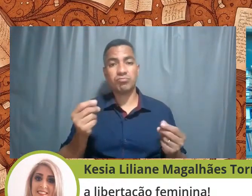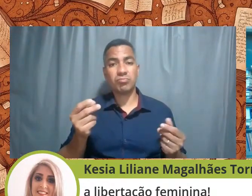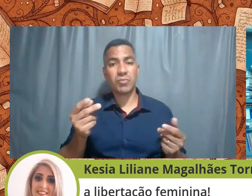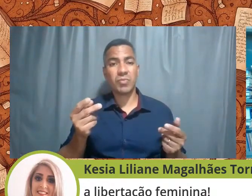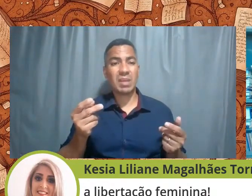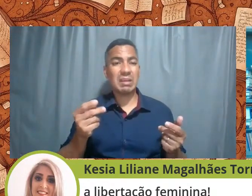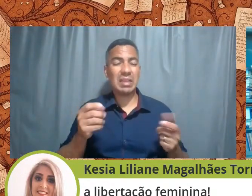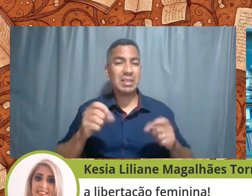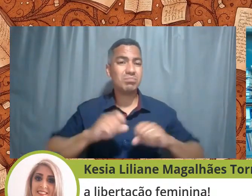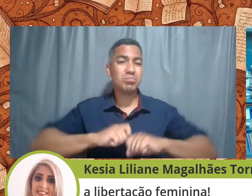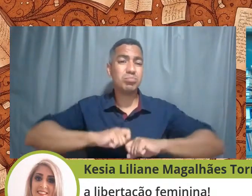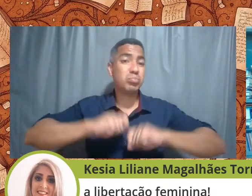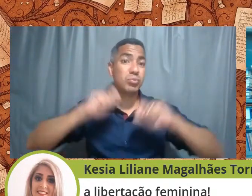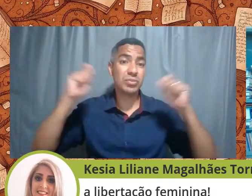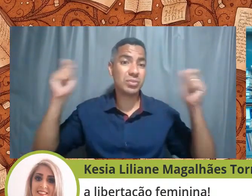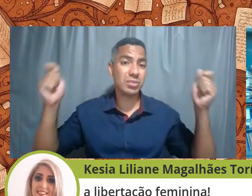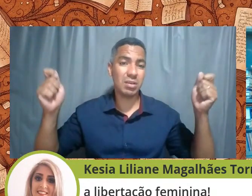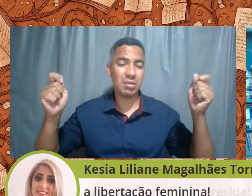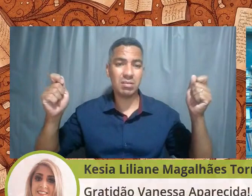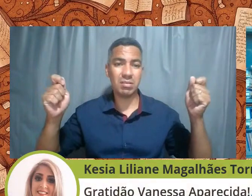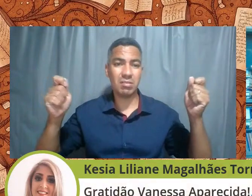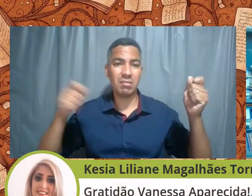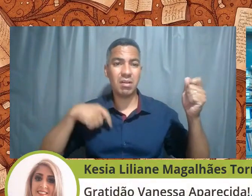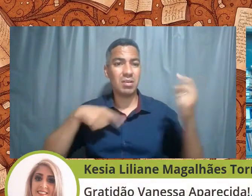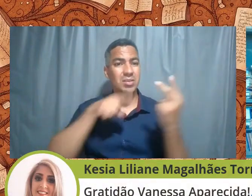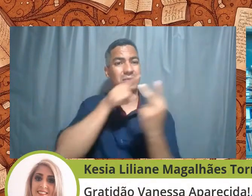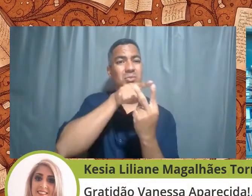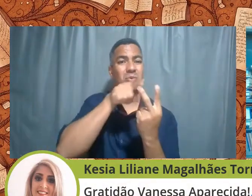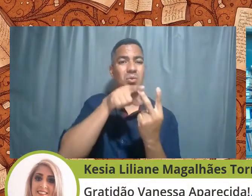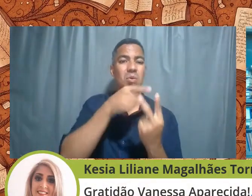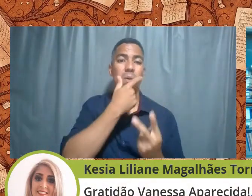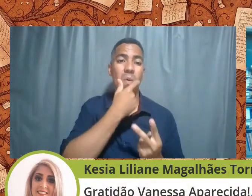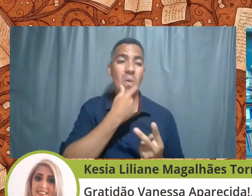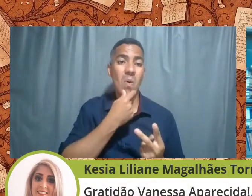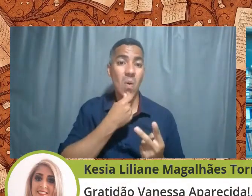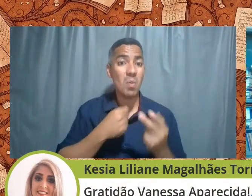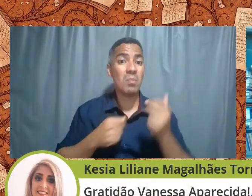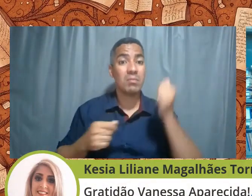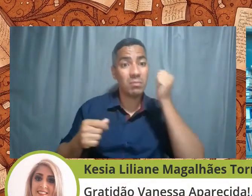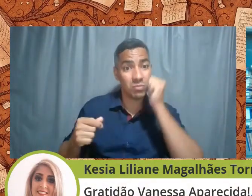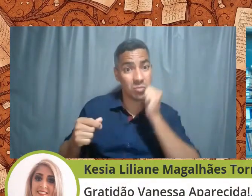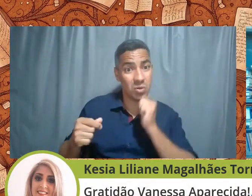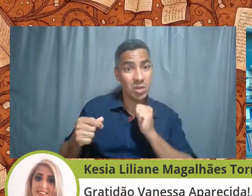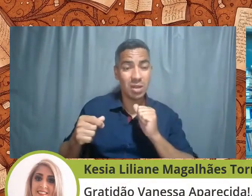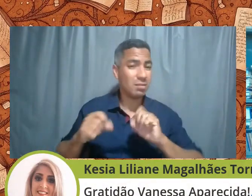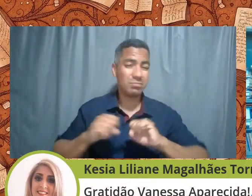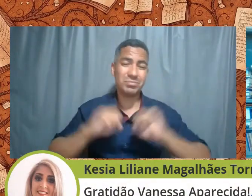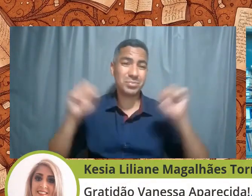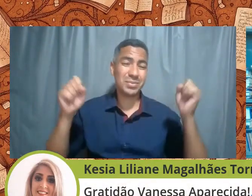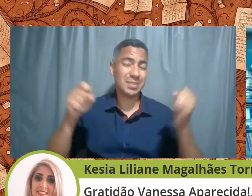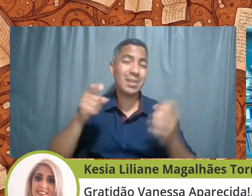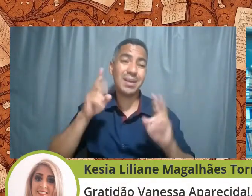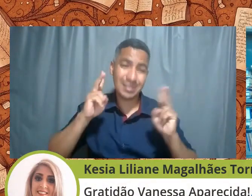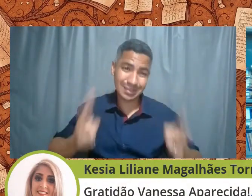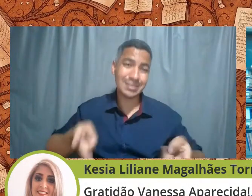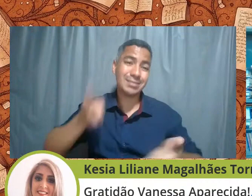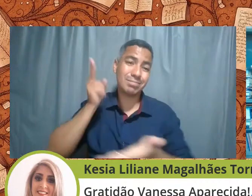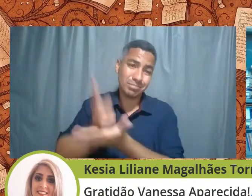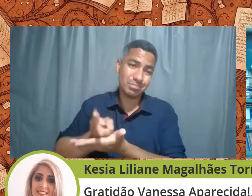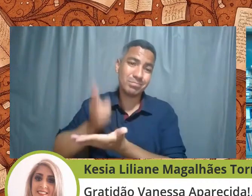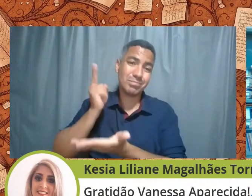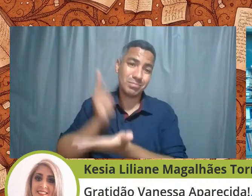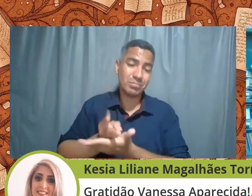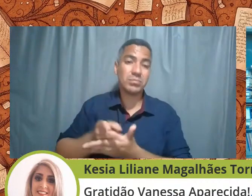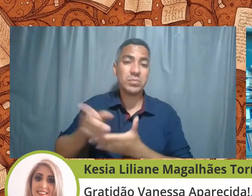impossível, né, de você sair dessa condição ontológica. Ser homem e ser mulher, né, era marcado por